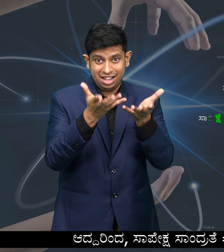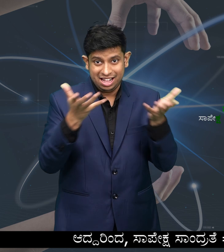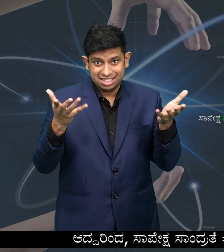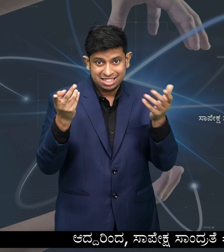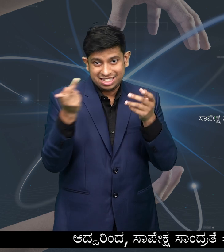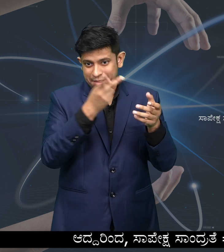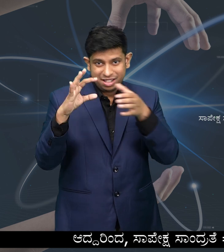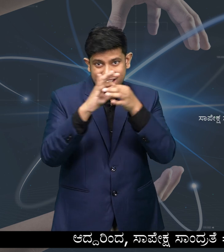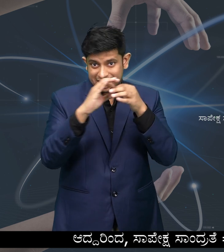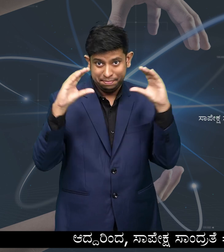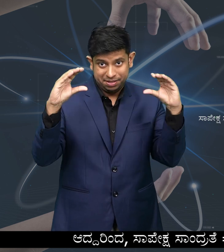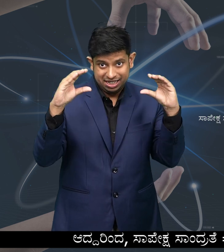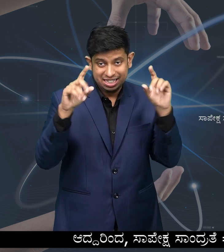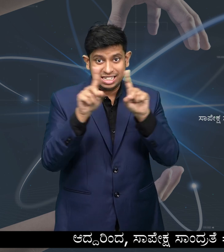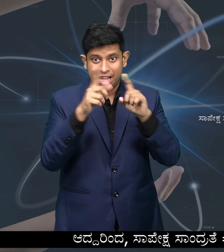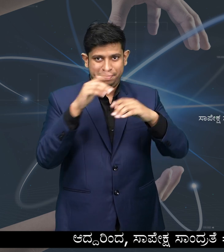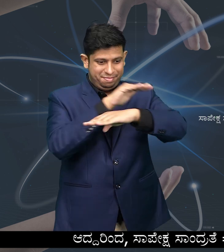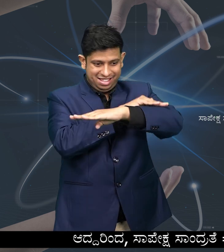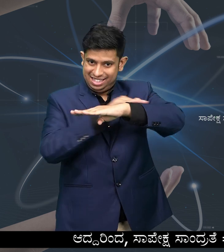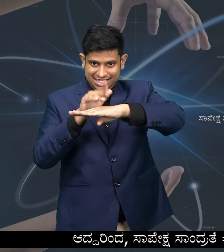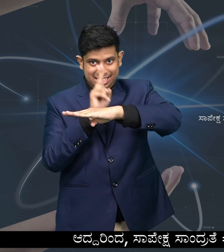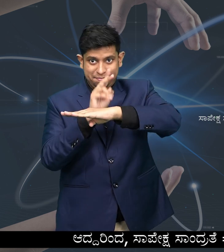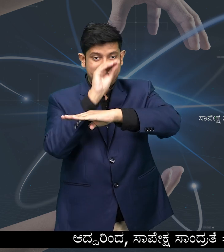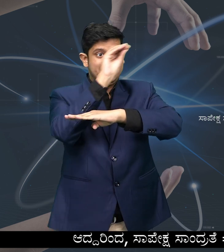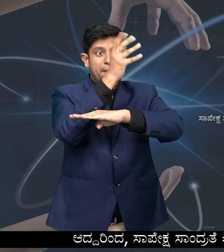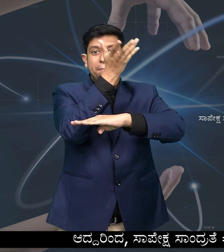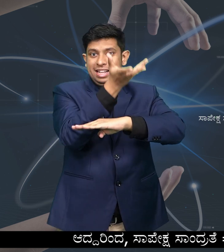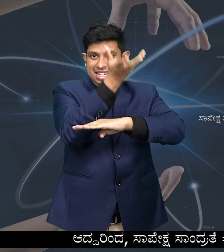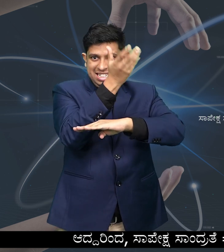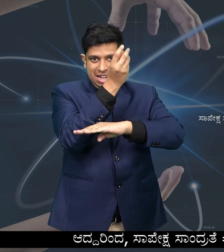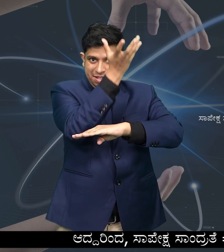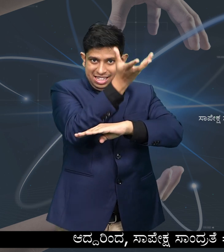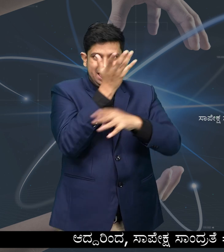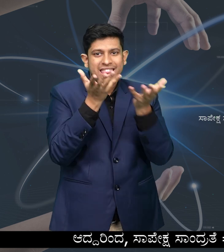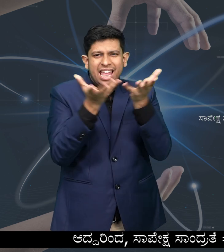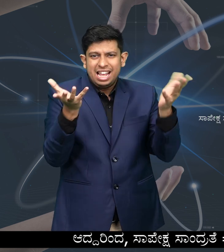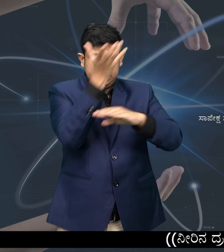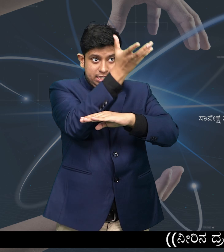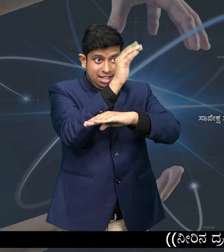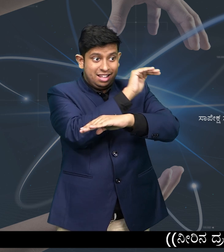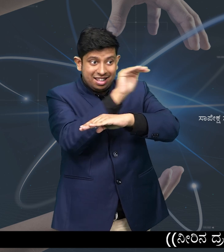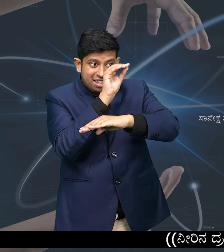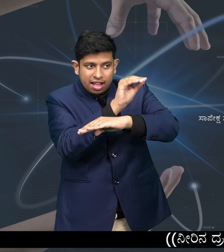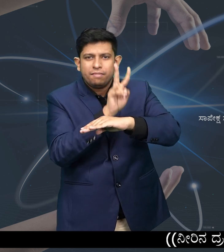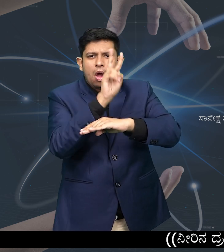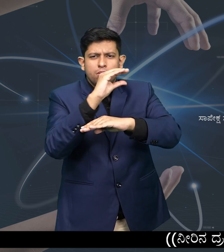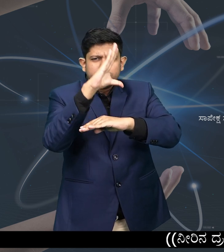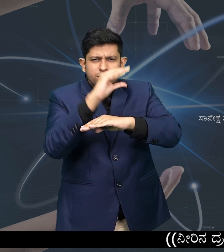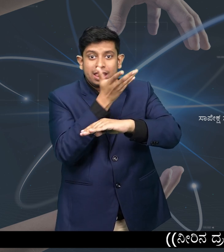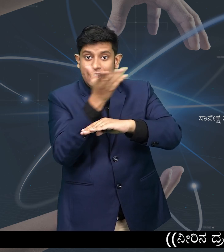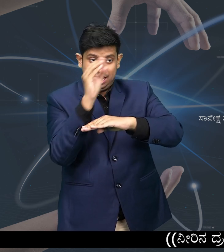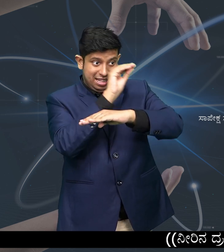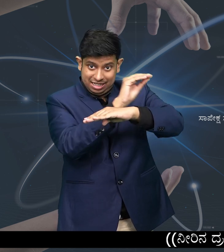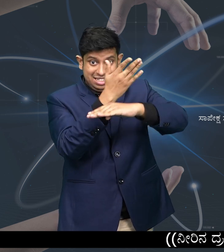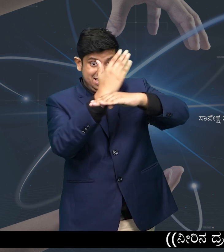ಆದ್ರಿಂದ ಸಾಪೇಕ್ಷ ಸಾಂದ್ರತೆ ಈಸ್ ಈಕ್ವಲ್ ಟು ದ್ರವ್ಯದ ದ್ರವ್ಯರಾಶಿ ಅಥವಾ ದ್ರವ್ಯದ ಪರಿಮಾಣ ಅಥವಾ ನೀರಿನ ದ್ರವ್ಯರಾಶಿ ಅಥವಾ